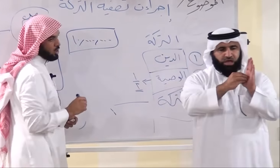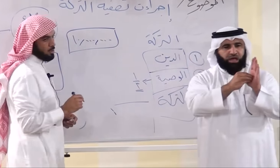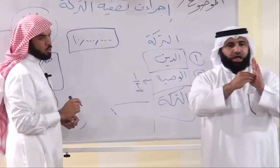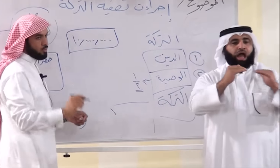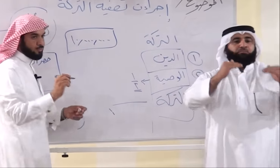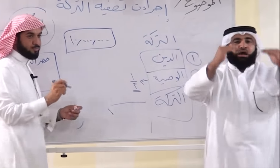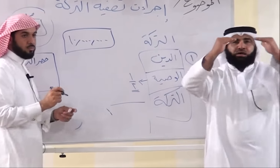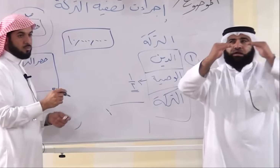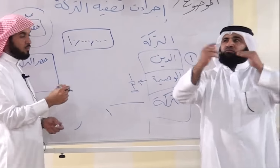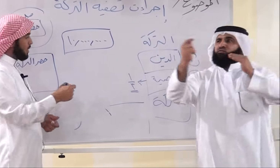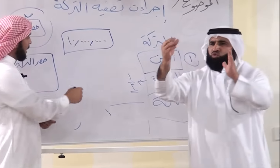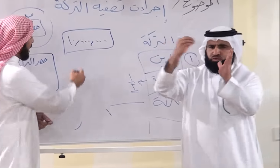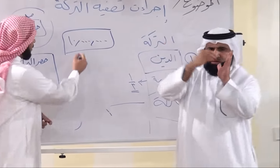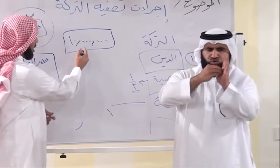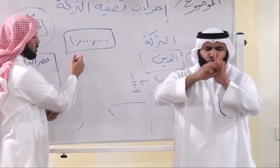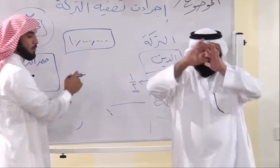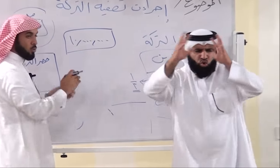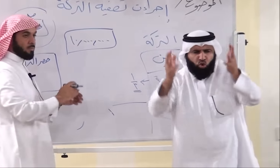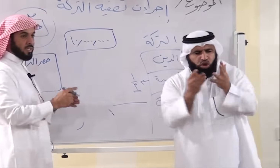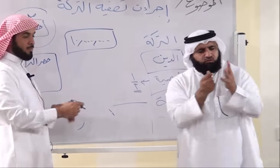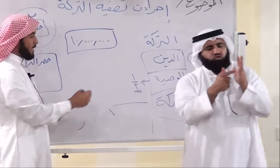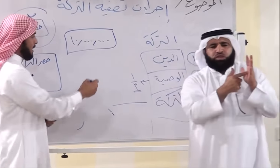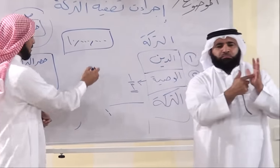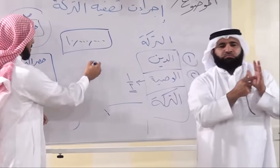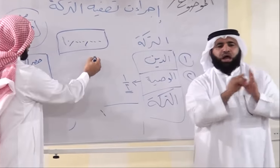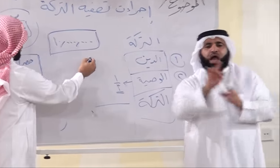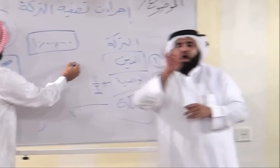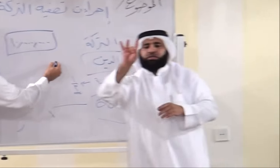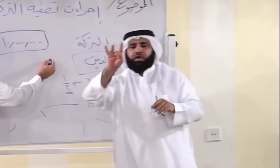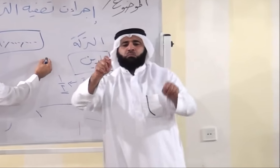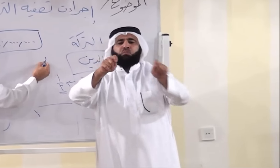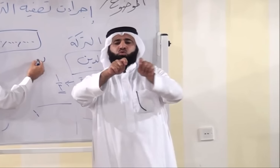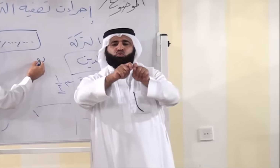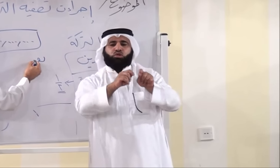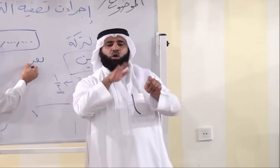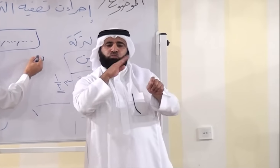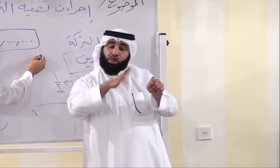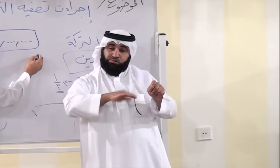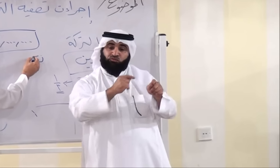مثلا 10 مليون، هذه ال 10 مليون طبعا عبارة عن مثلا نقد